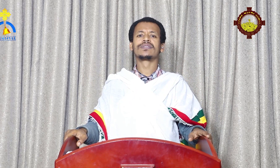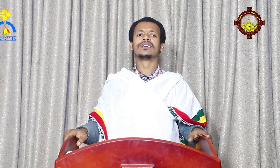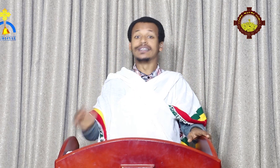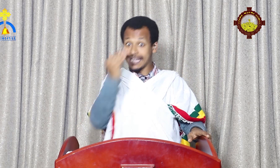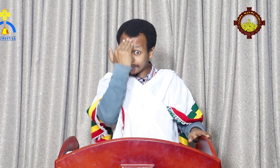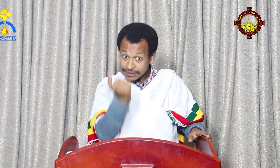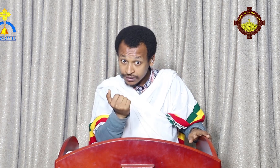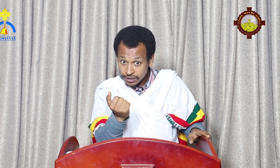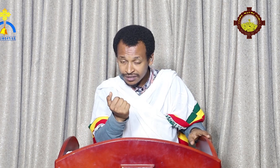ለምን?